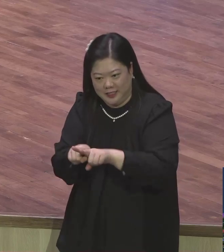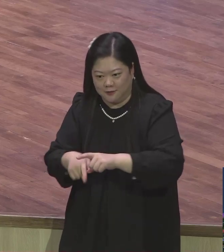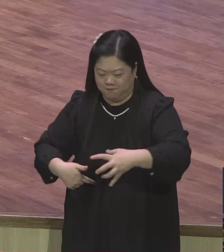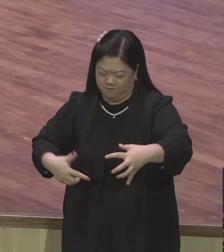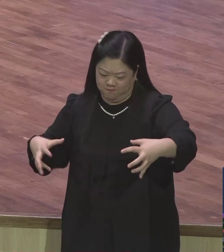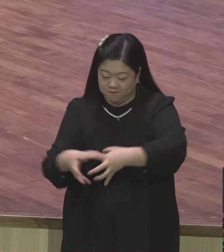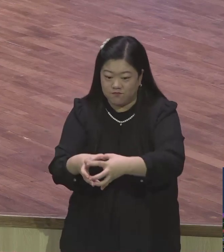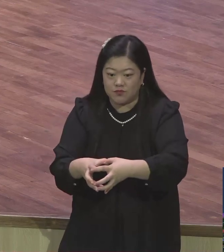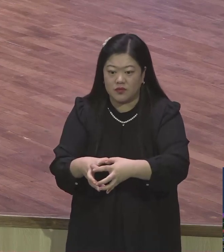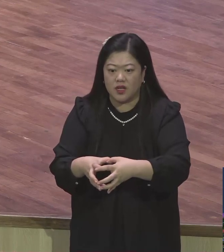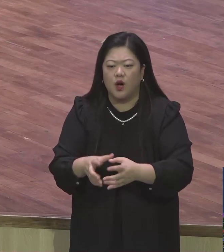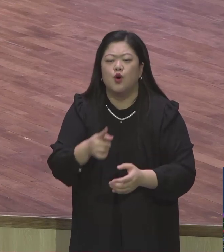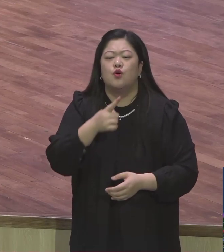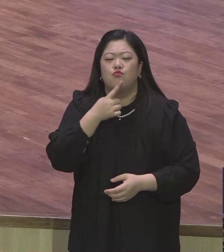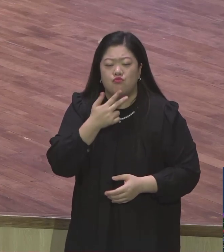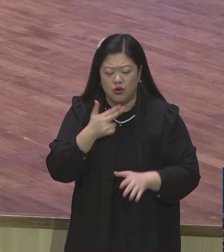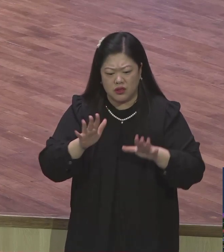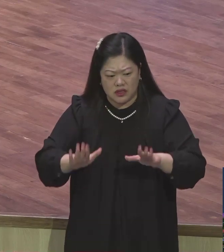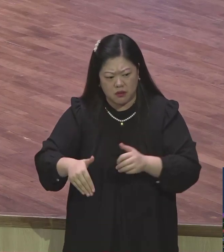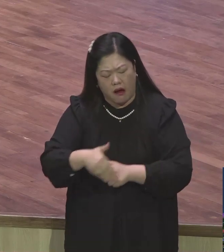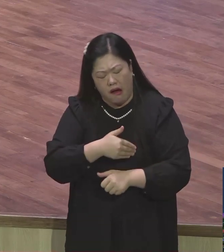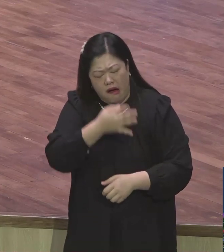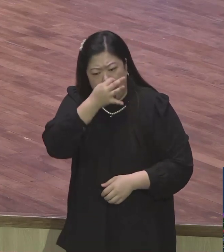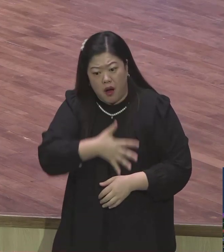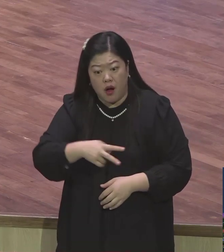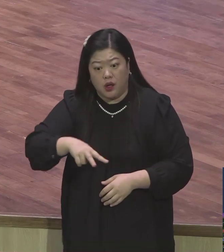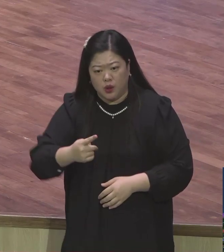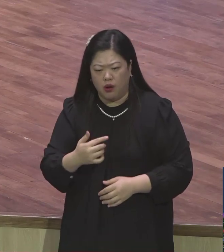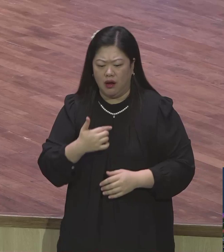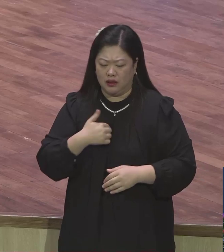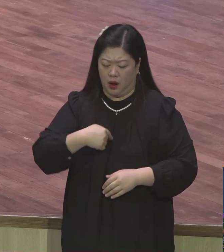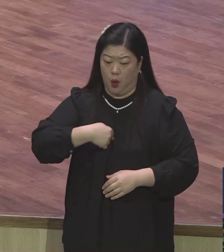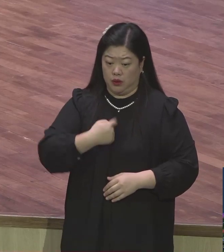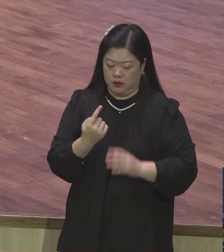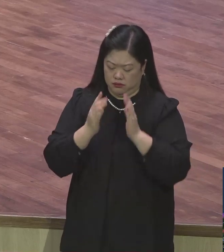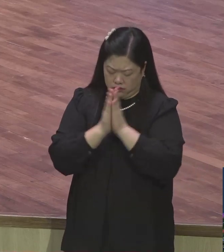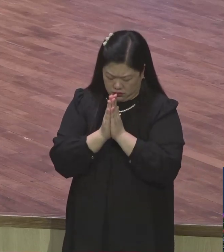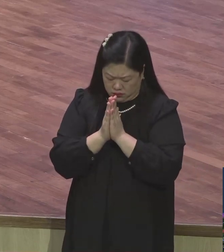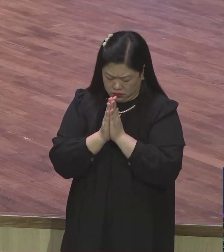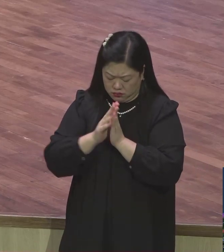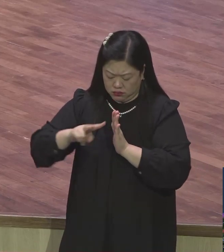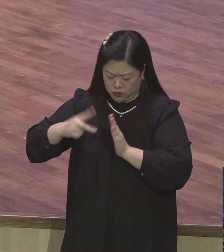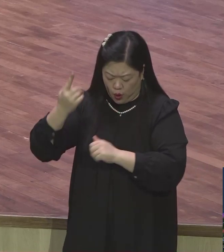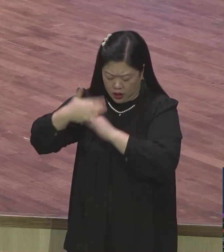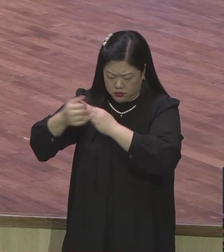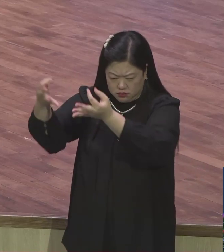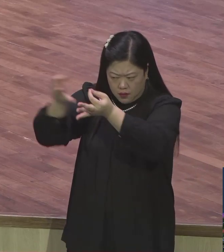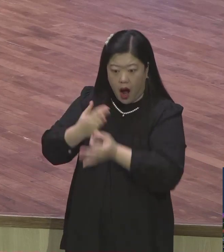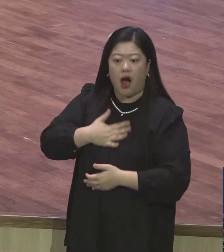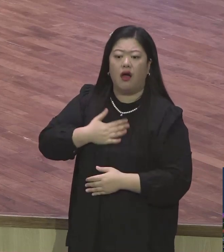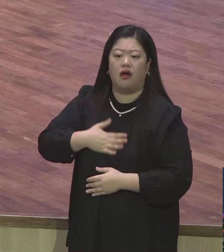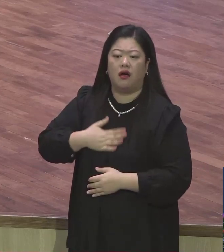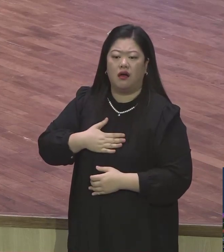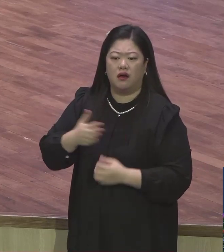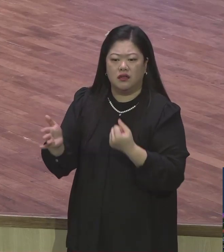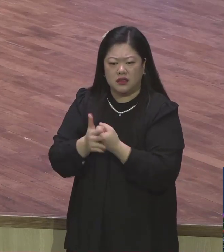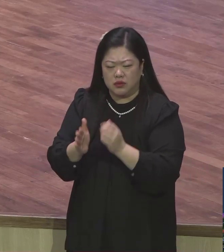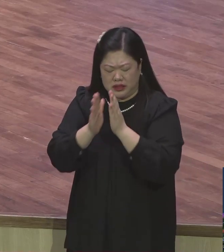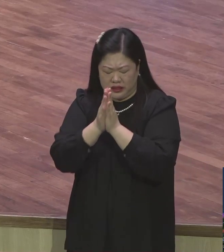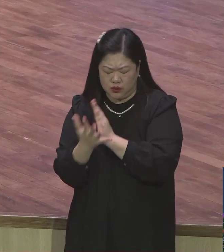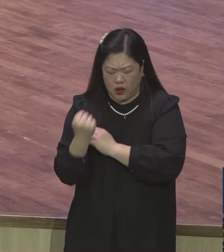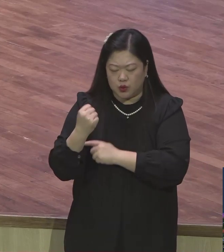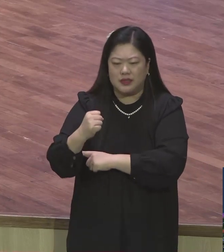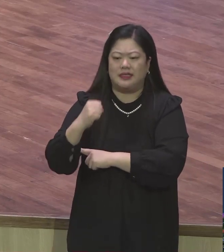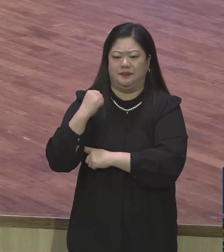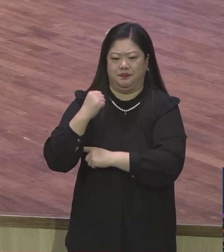아무것도 못할 상황이라도 기도를 하면 하나님이 들으시고 그렇게 인도해 주신다는 확신 가지시고 힘차게 기도하시고